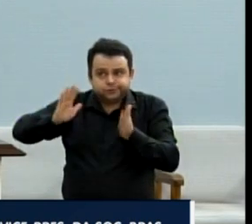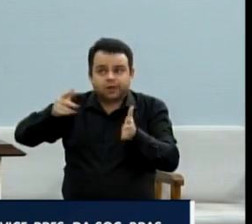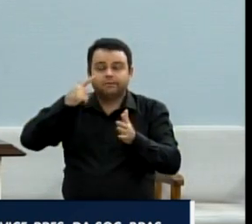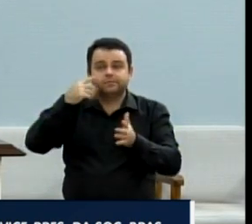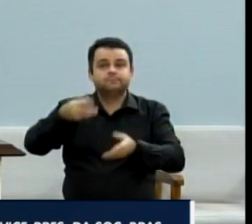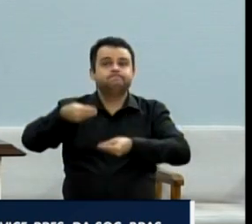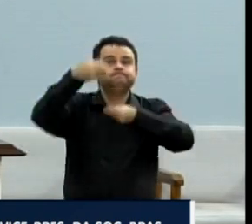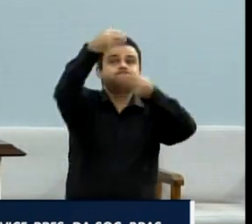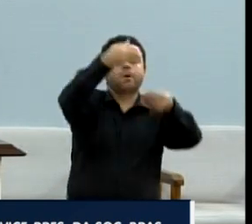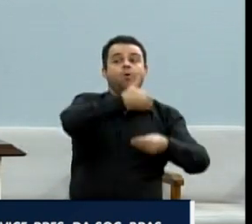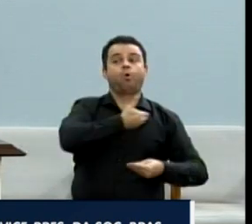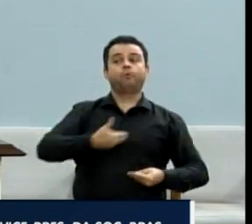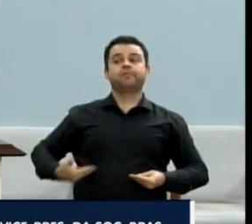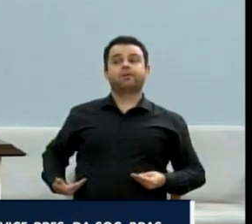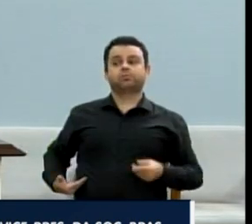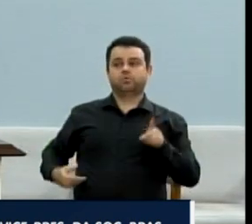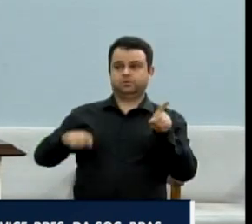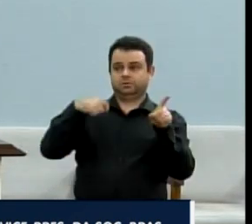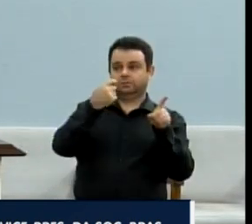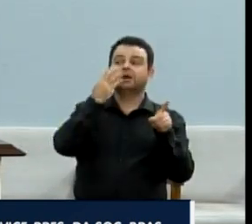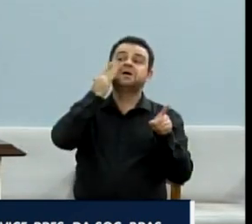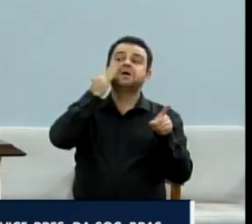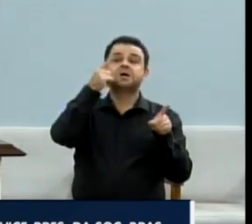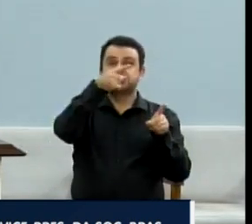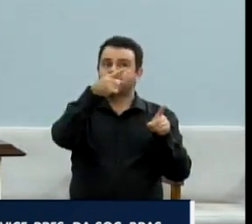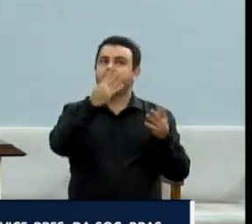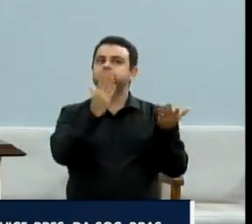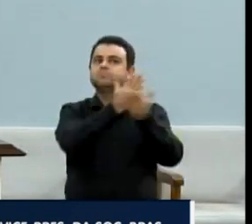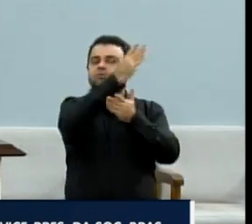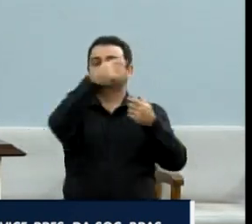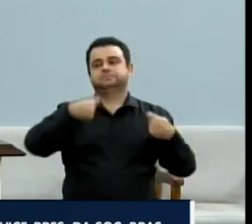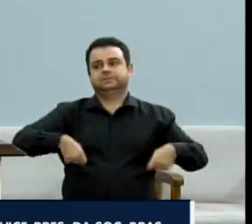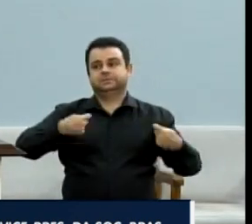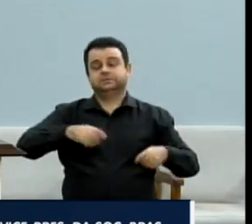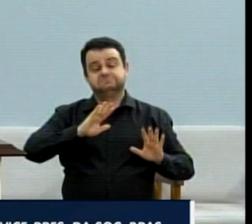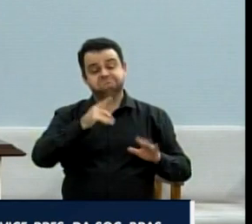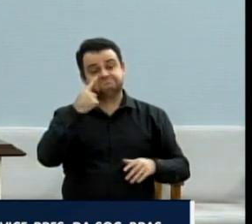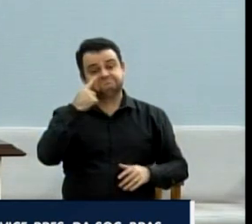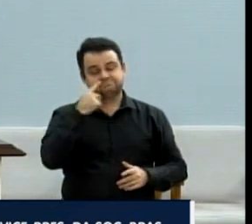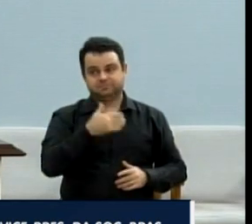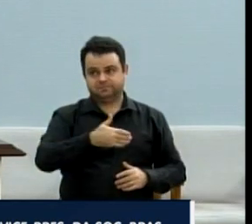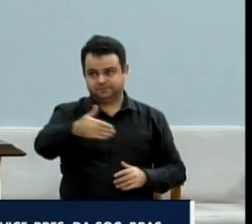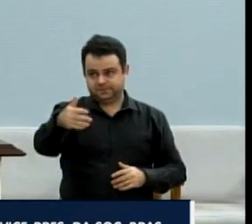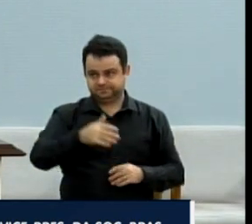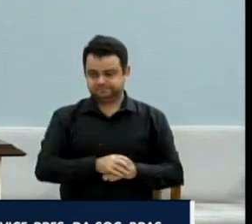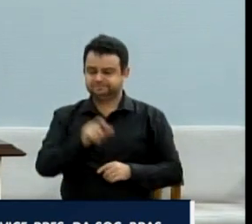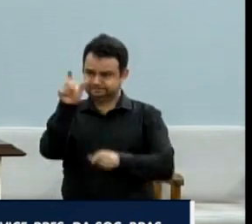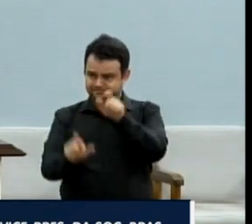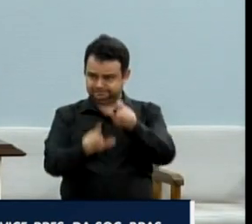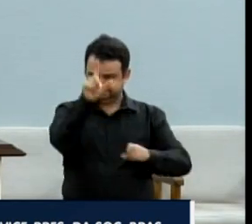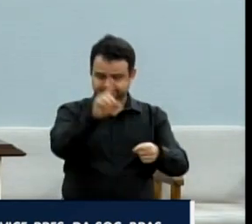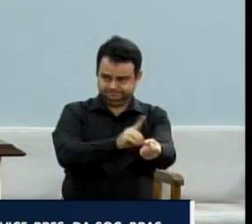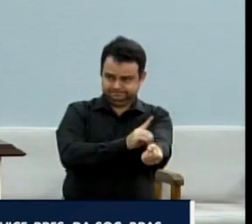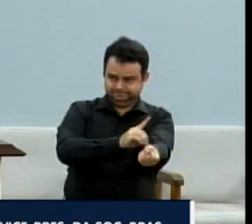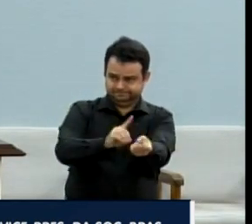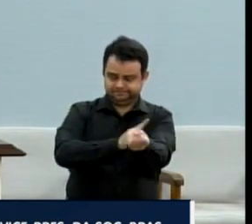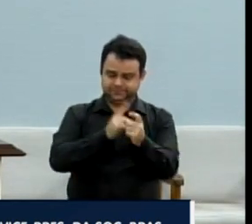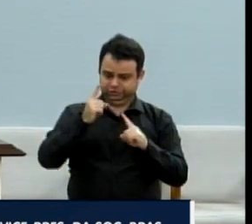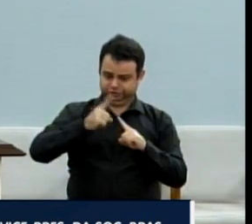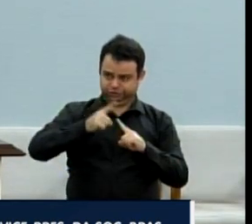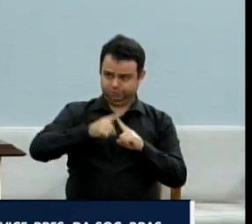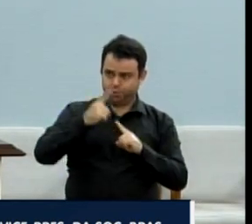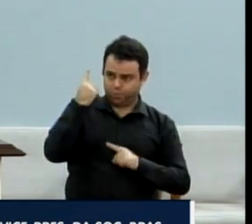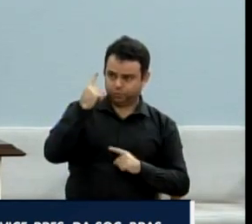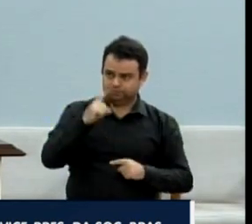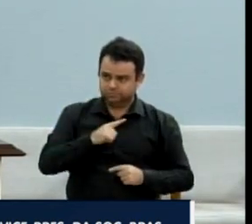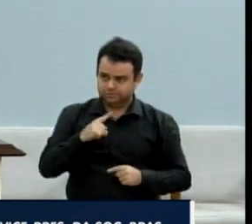governador Tarcísio de Freitas. Por muitas e repetidas vezes, esses pacientes têm que solicitar a seus médicos